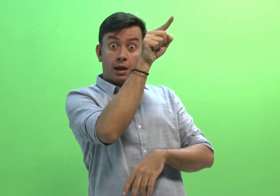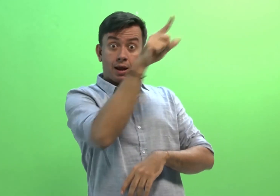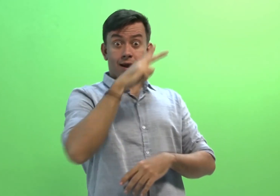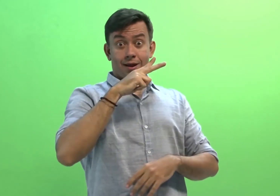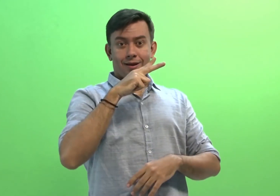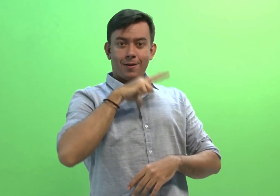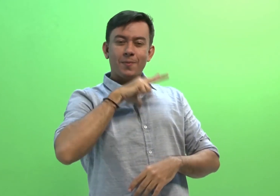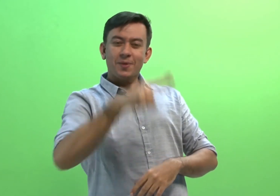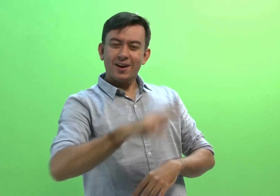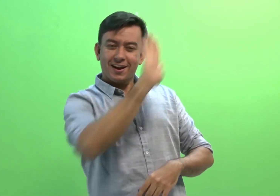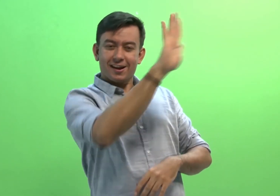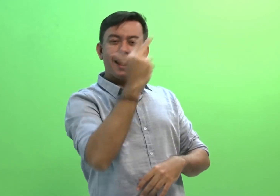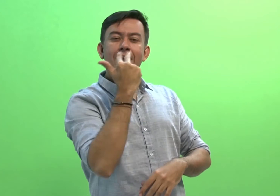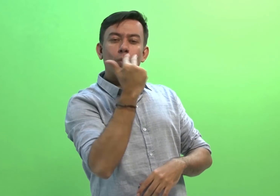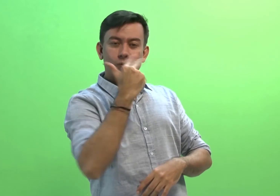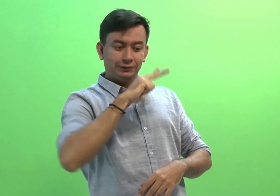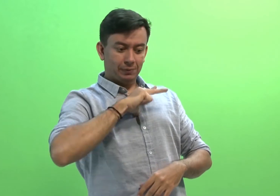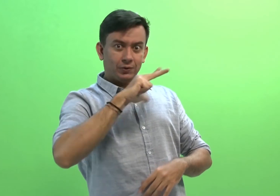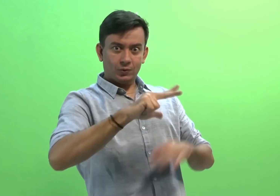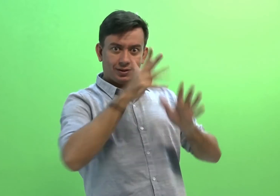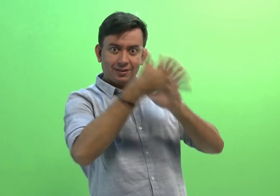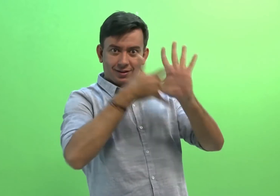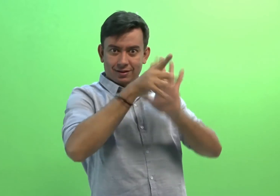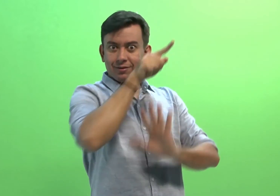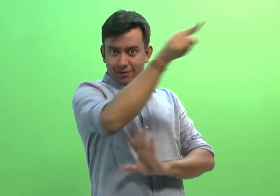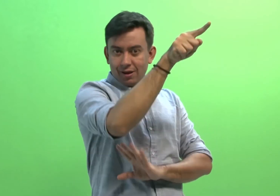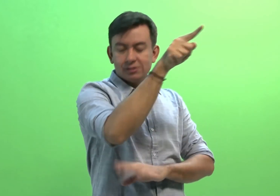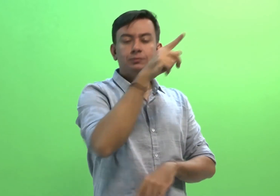Por exemplo, lá em Portugal, na língua de sinais portuguesa,